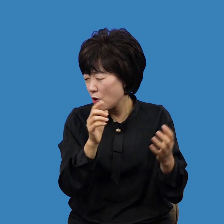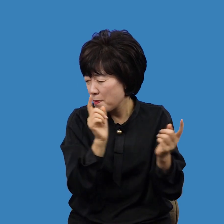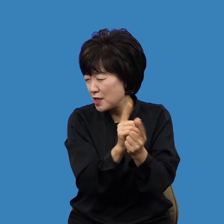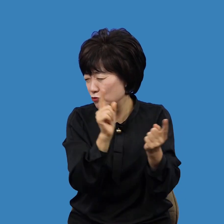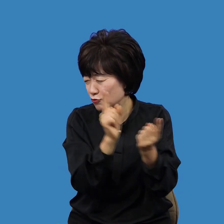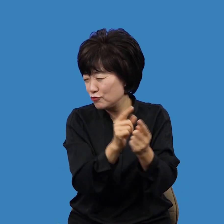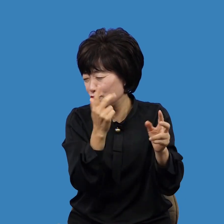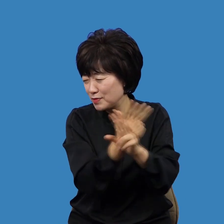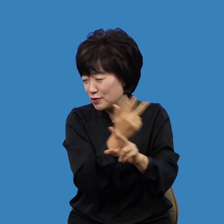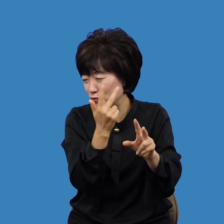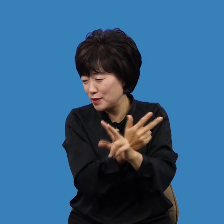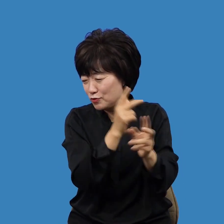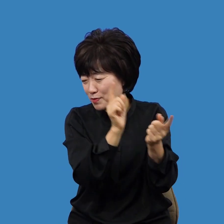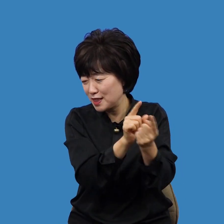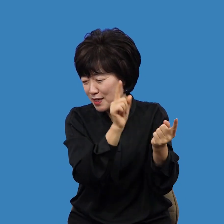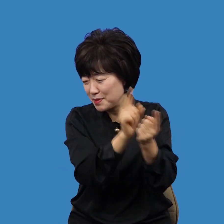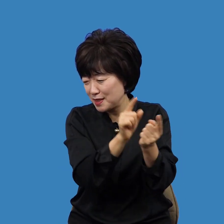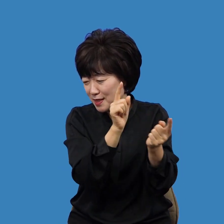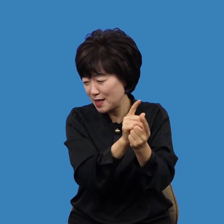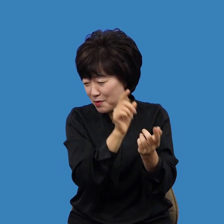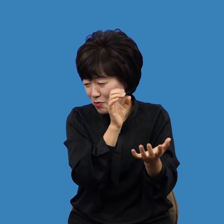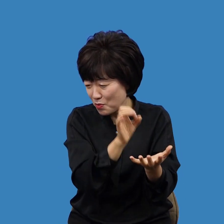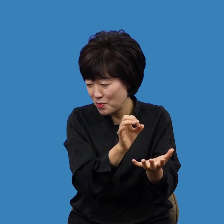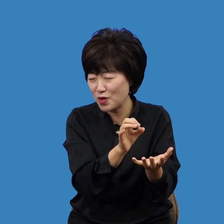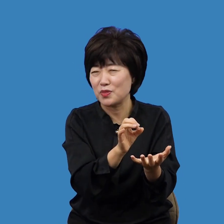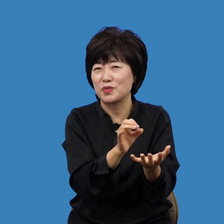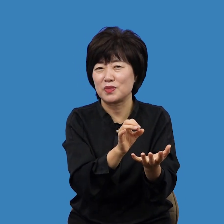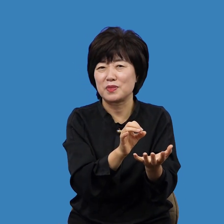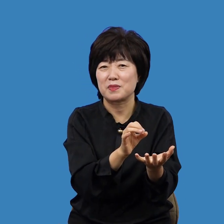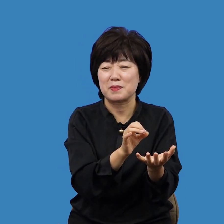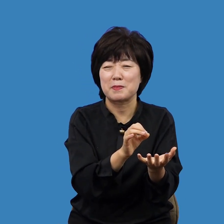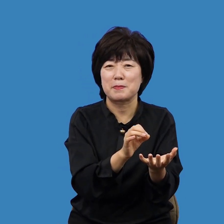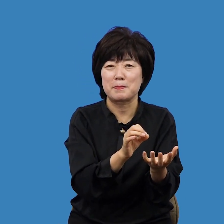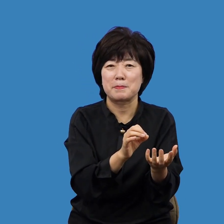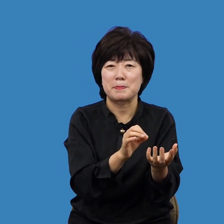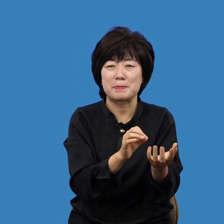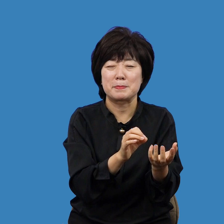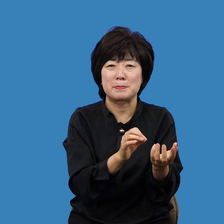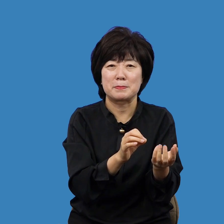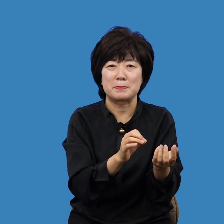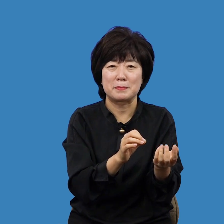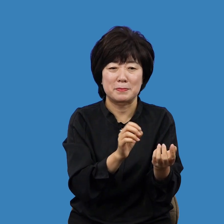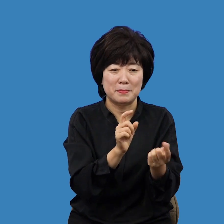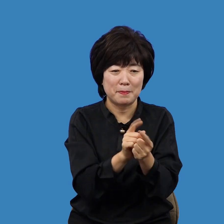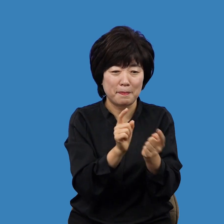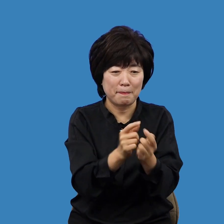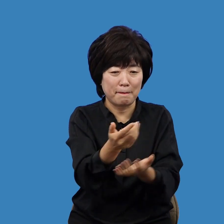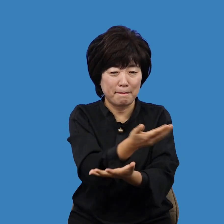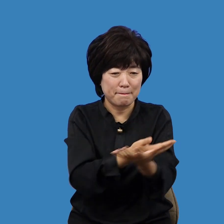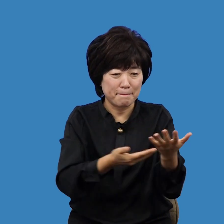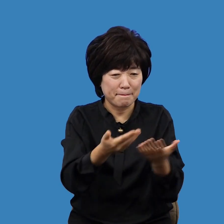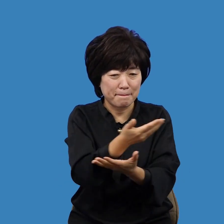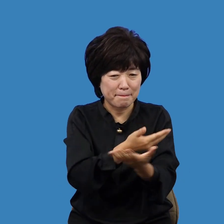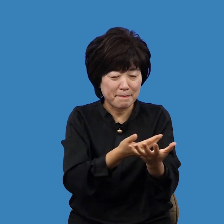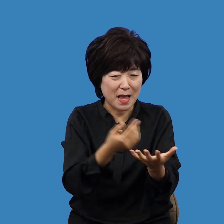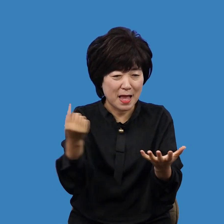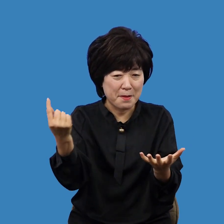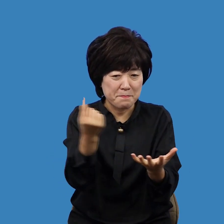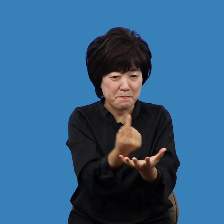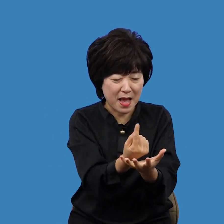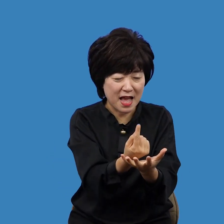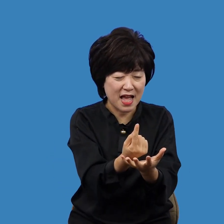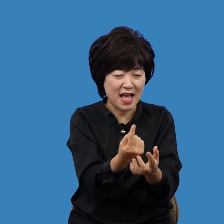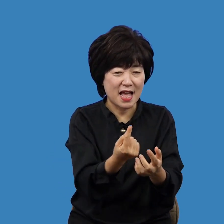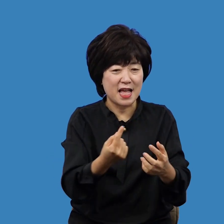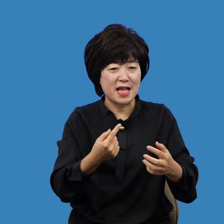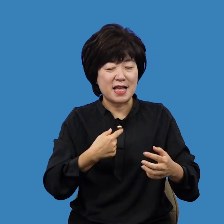만나서 쉐어하다 보면 사람이 쉐어하는 어떤 스타일이 있어. 근데 이런 사람이 껴있다고 생각해 보세요. 은근슬쩍